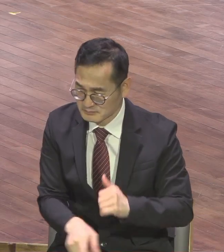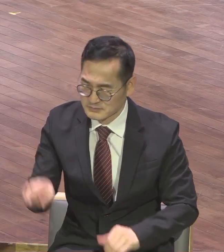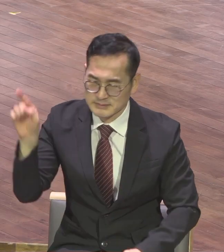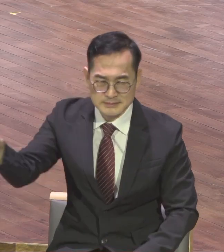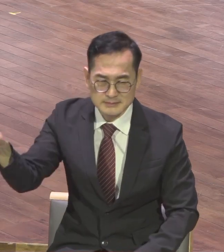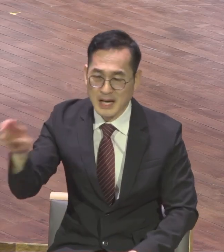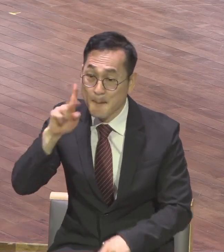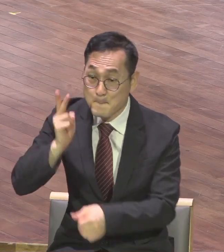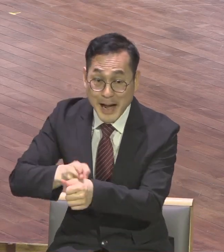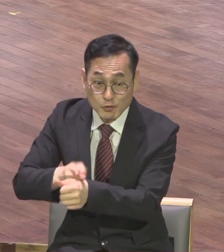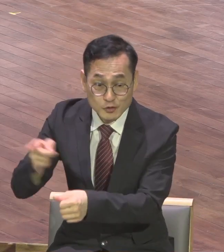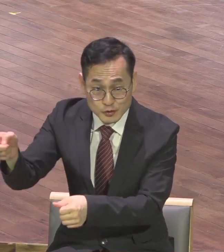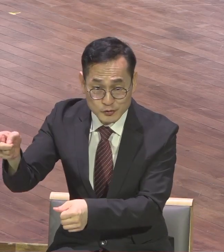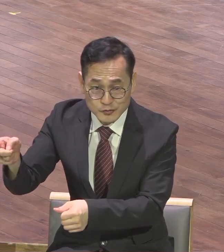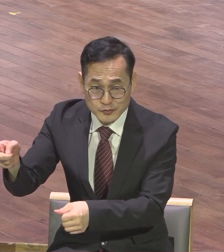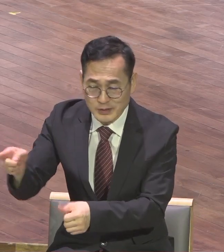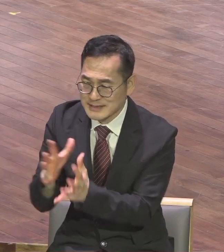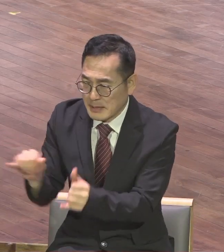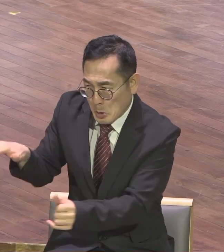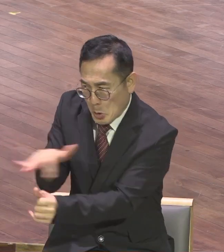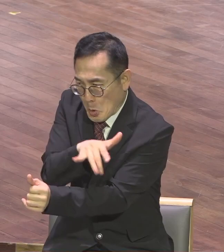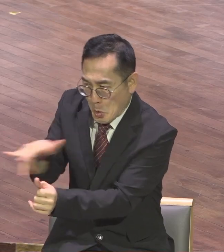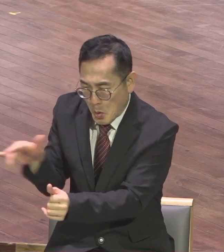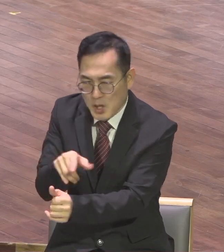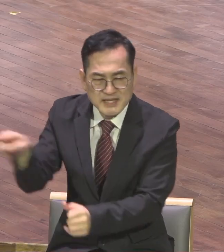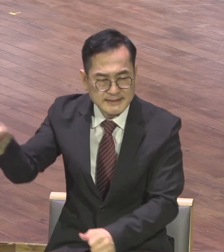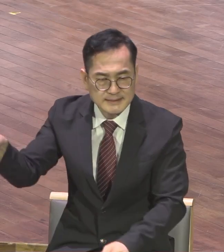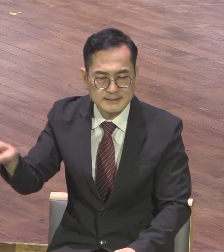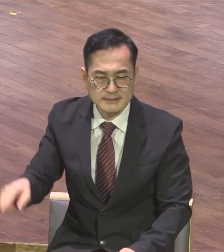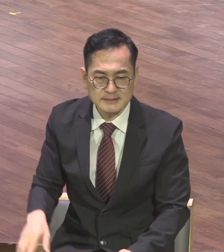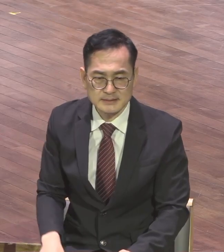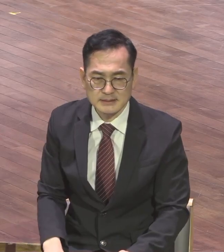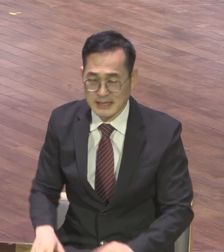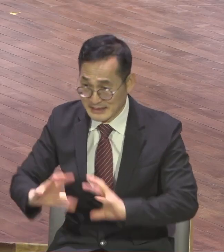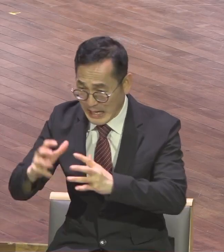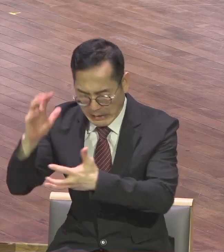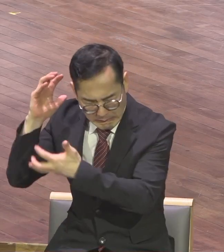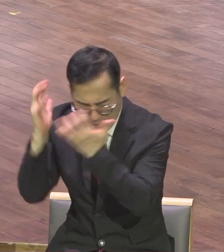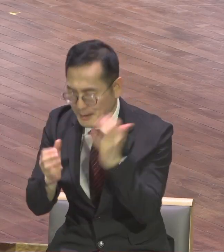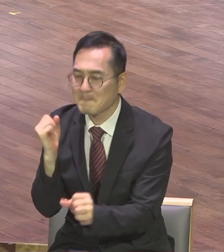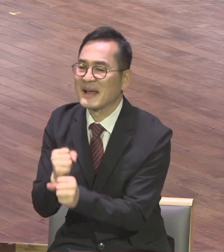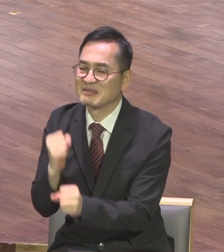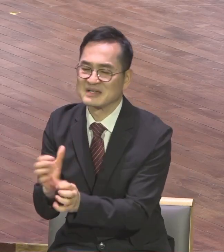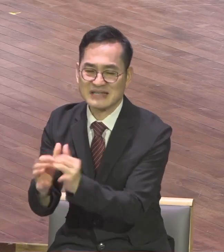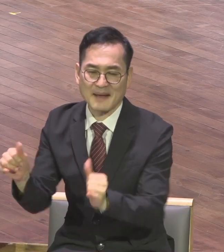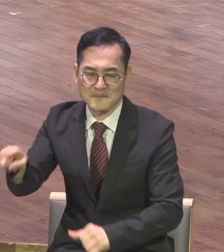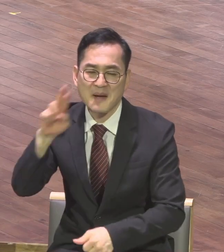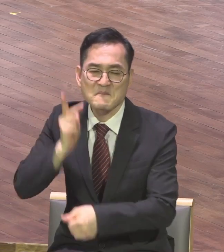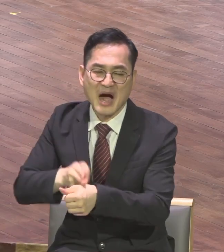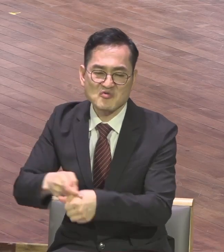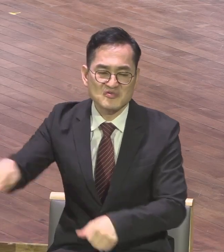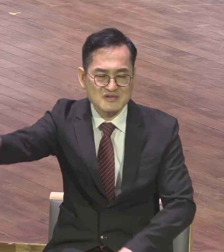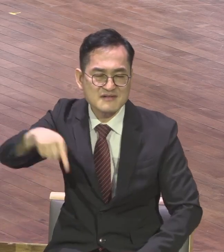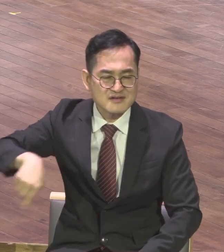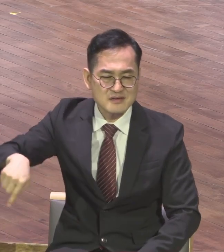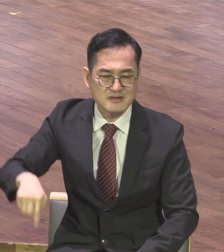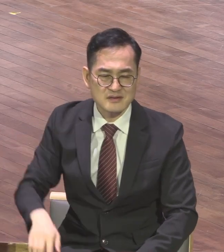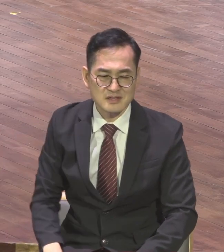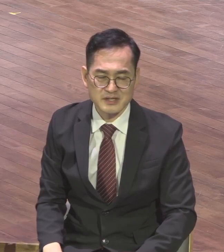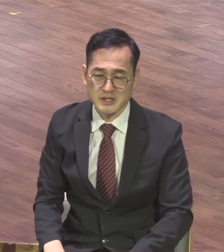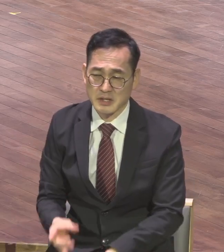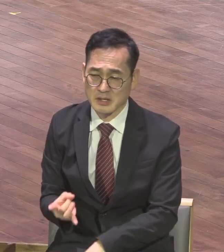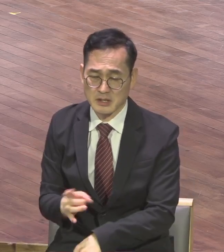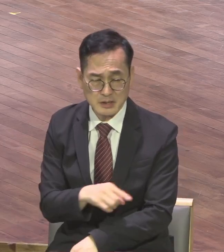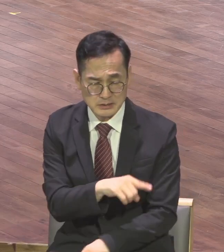바볼팀의 누명을 뒤집어 씌웁니다. 그 누명이 뭐요? 천하를 어지럽게, 이들은 그냥 천하를 어지럽게 하는,